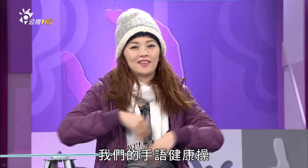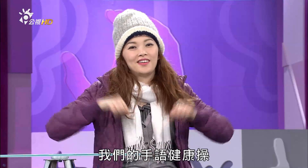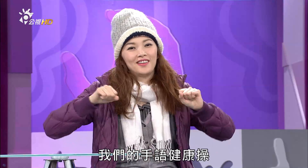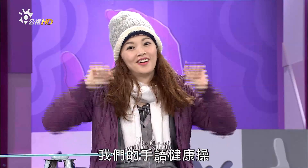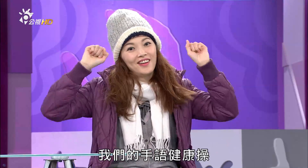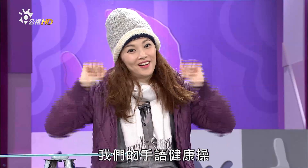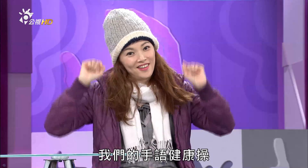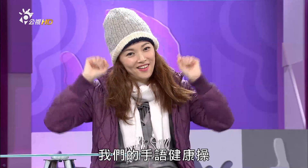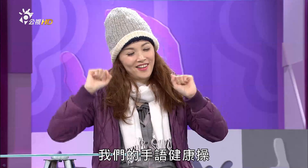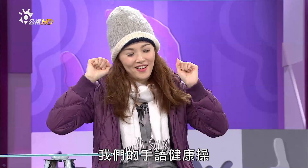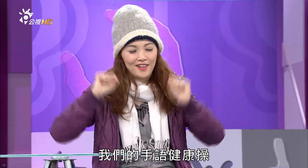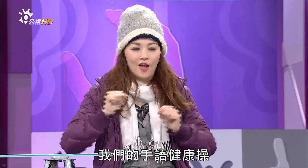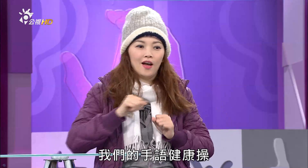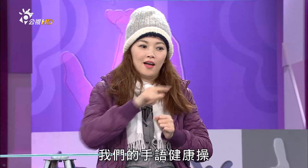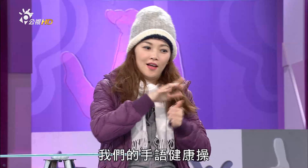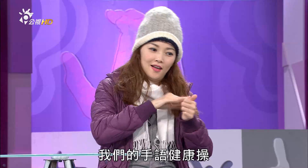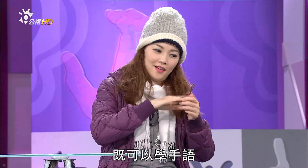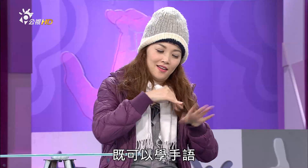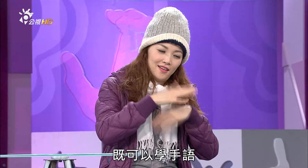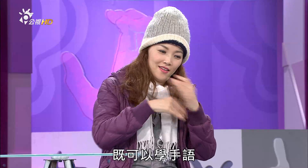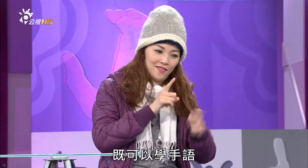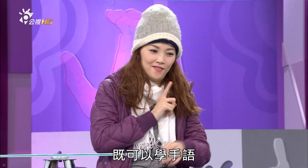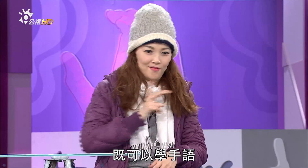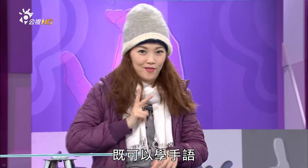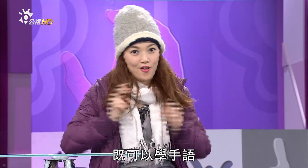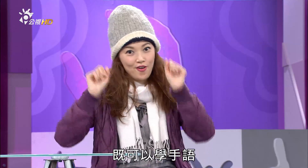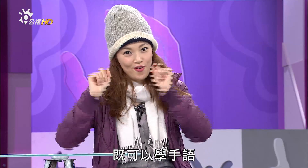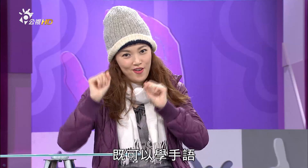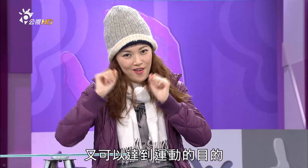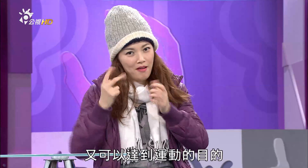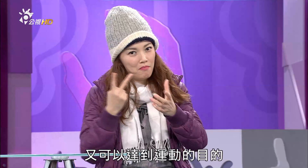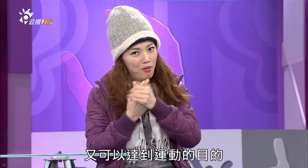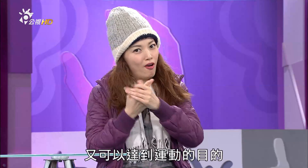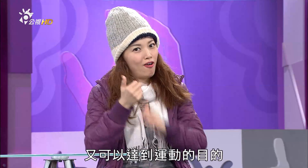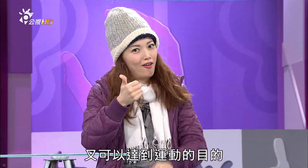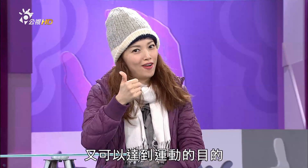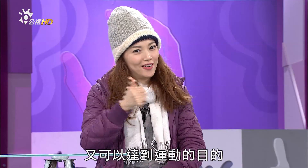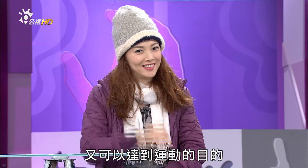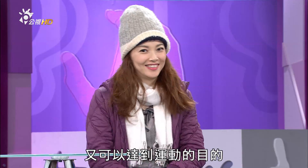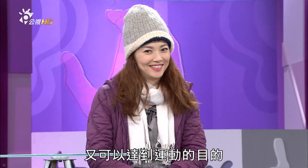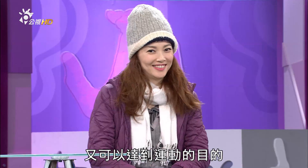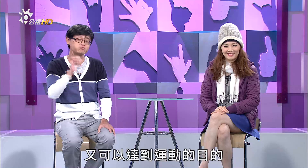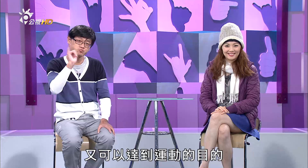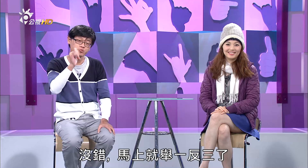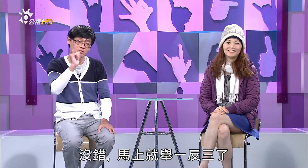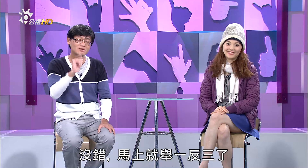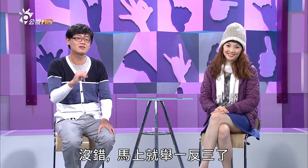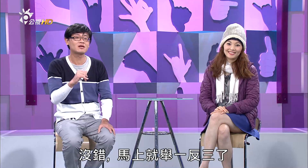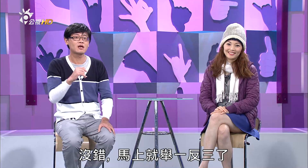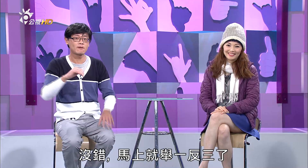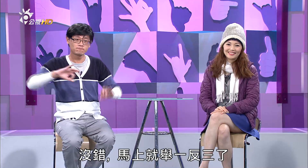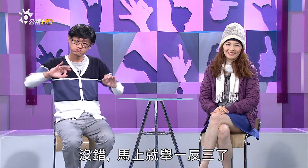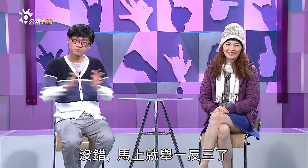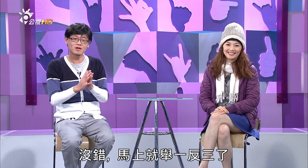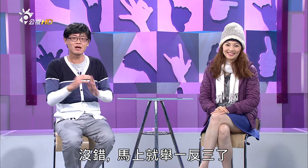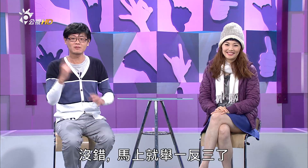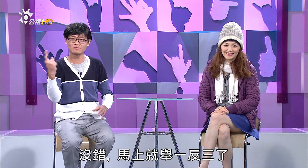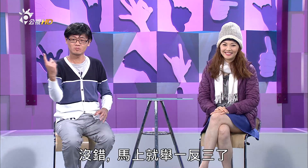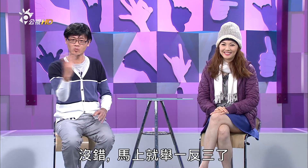的手语健康操，既可以学手语，又可以达到运动的目的。 没错，马上就举一